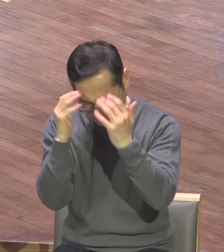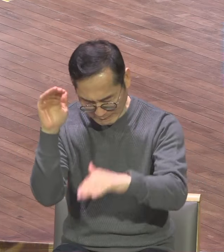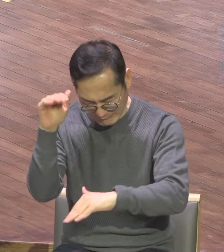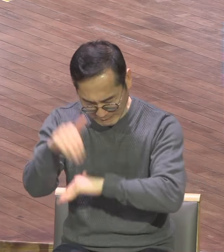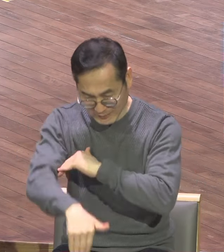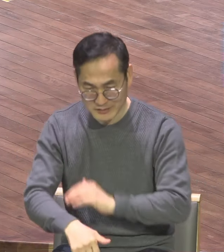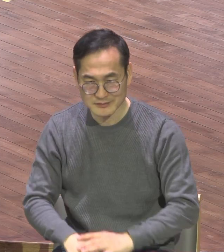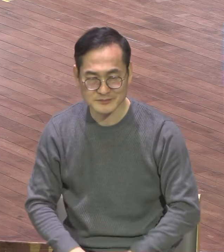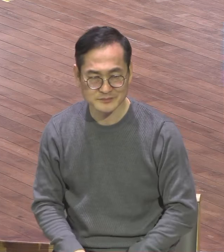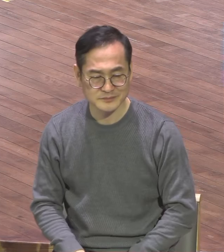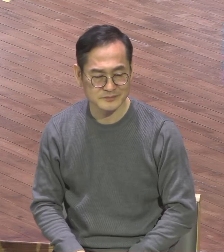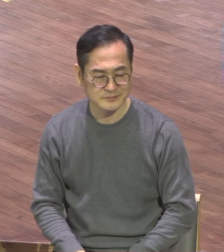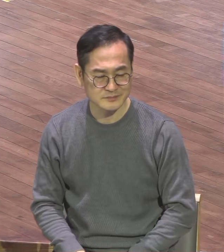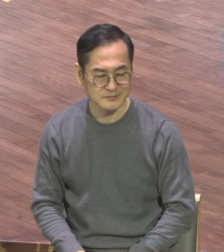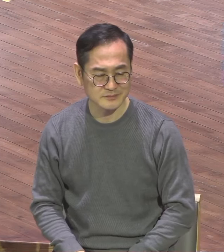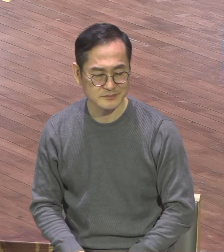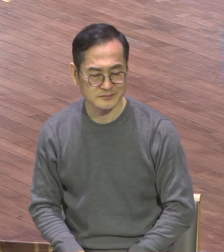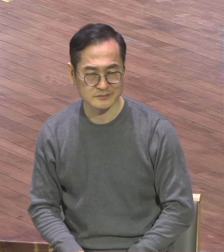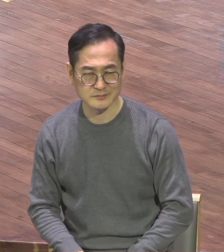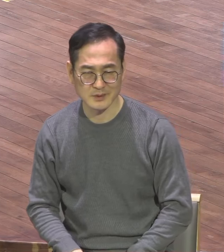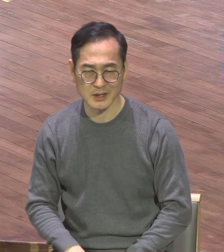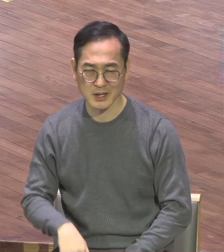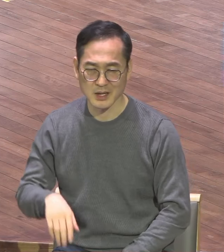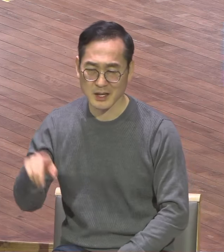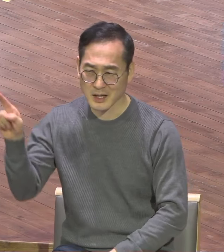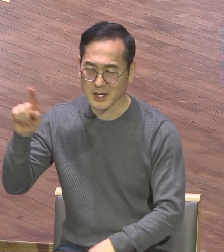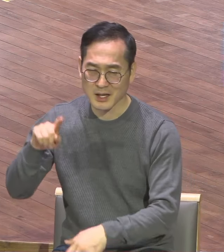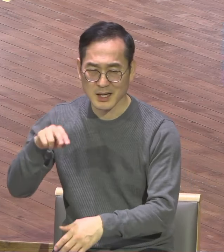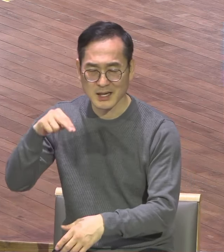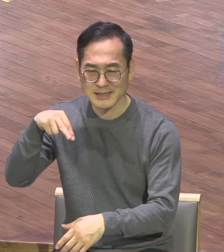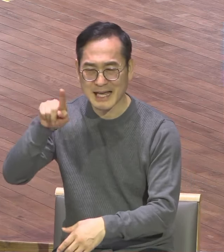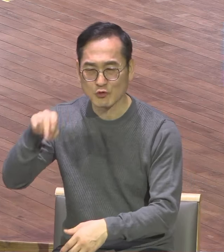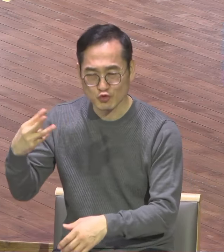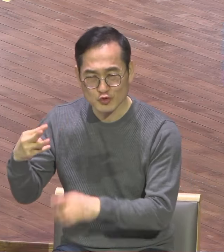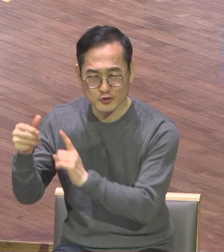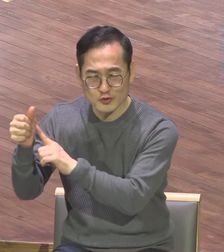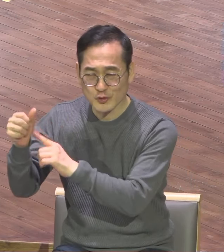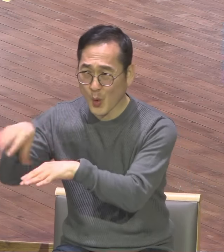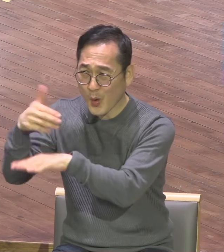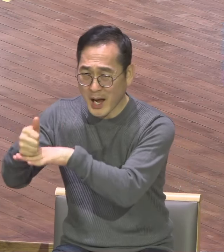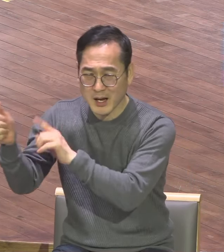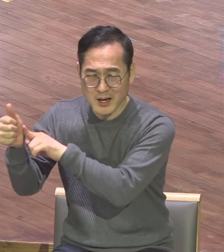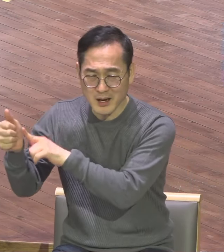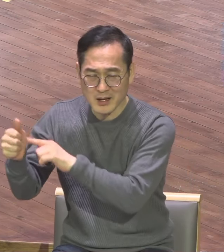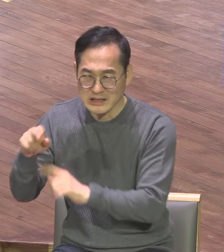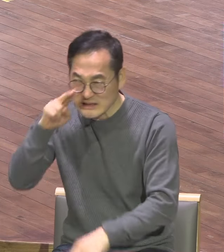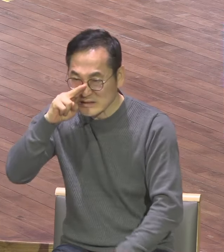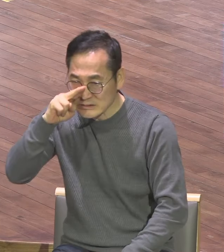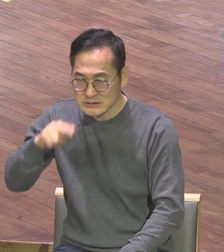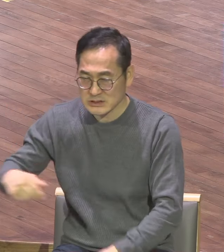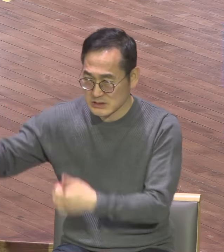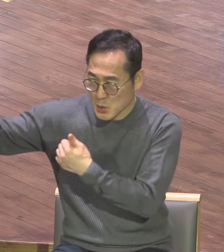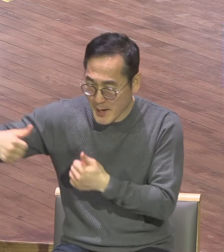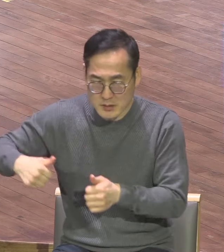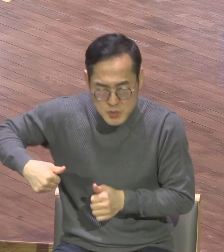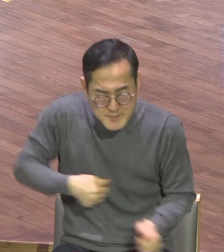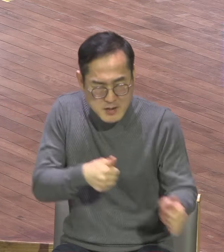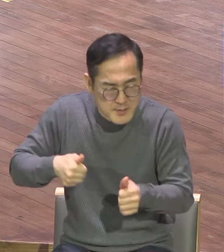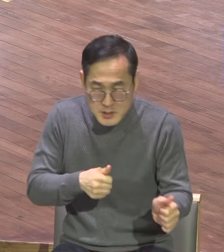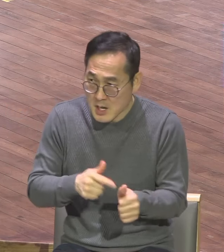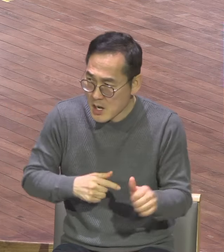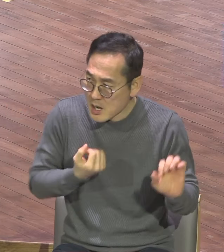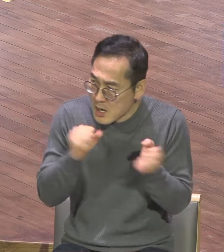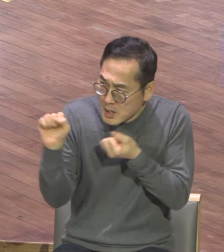사울의 시기가 계속되니까 도망을 칩니다. 도망을 치는데 계속 잡으러 옵니다. 갈 데가 없습니다.